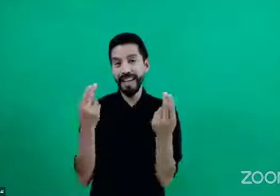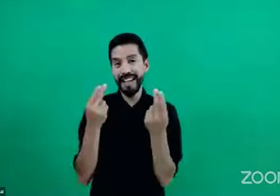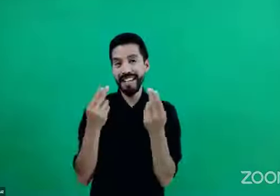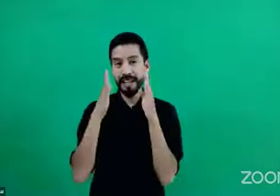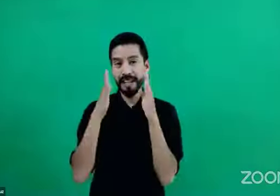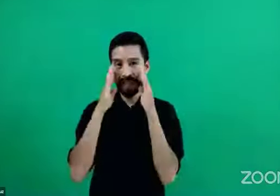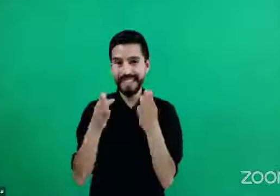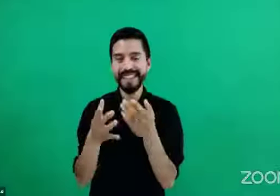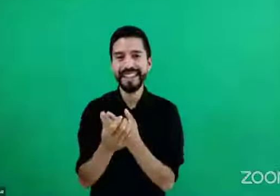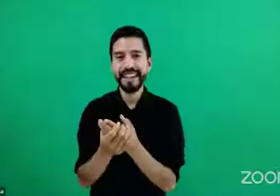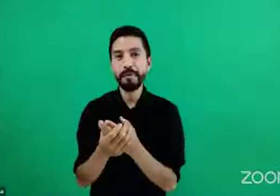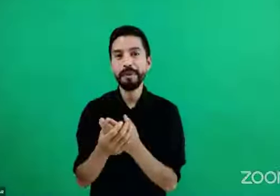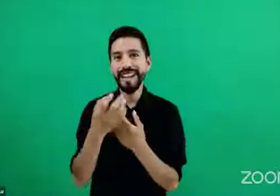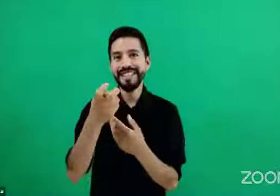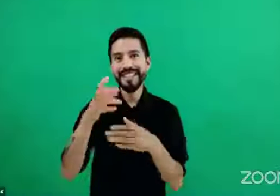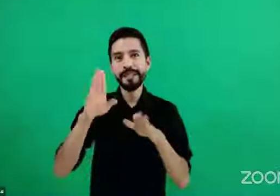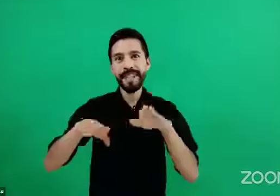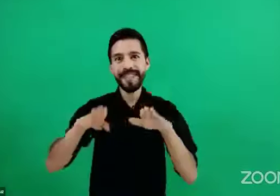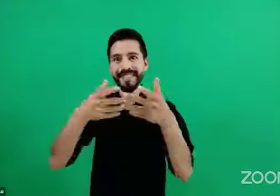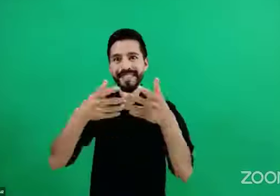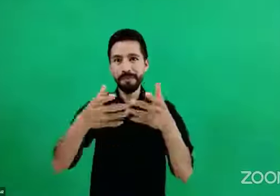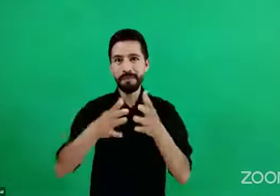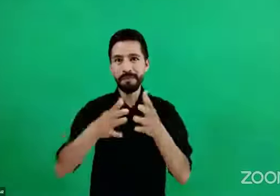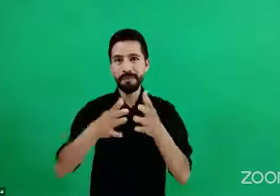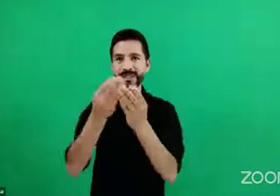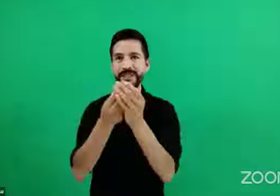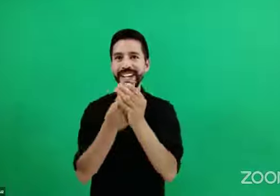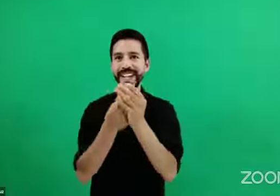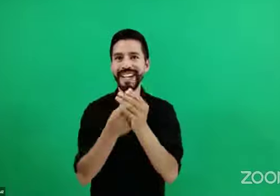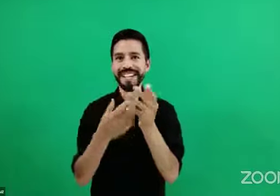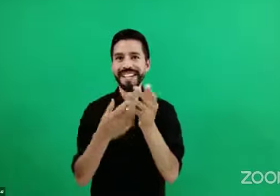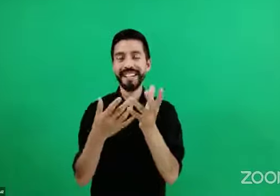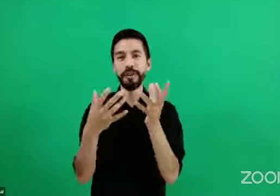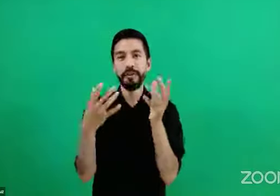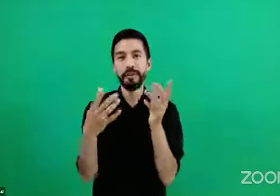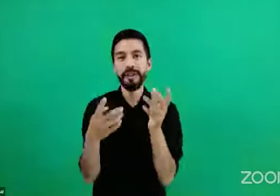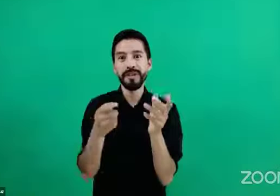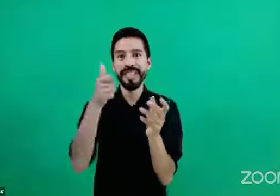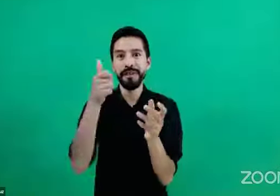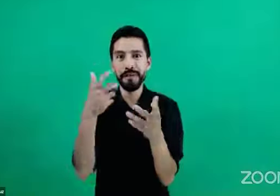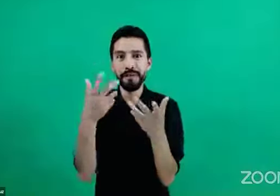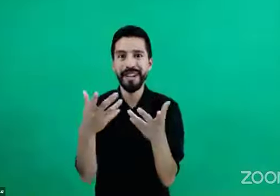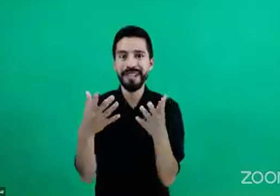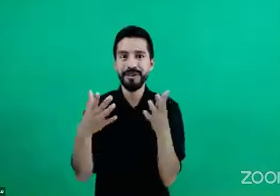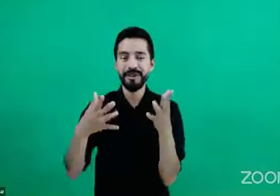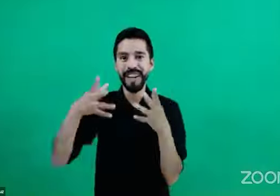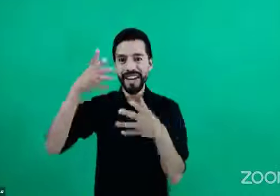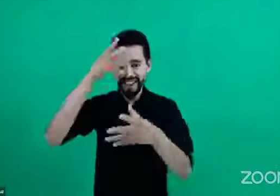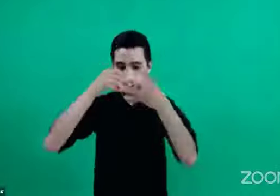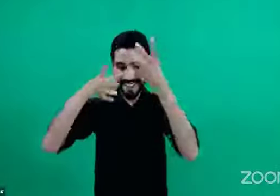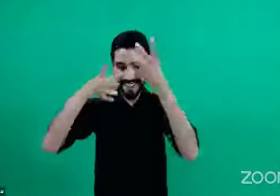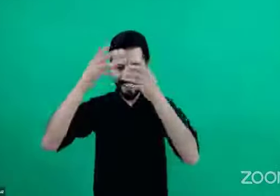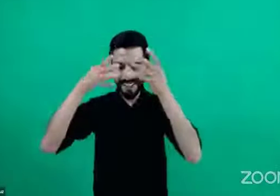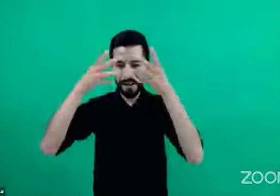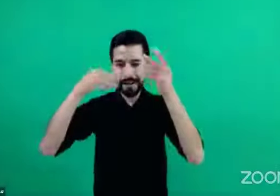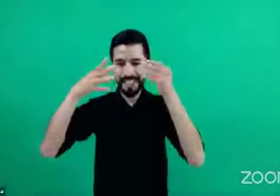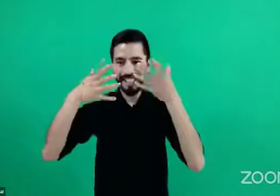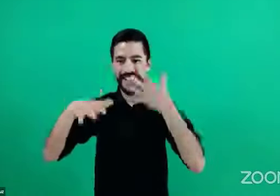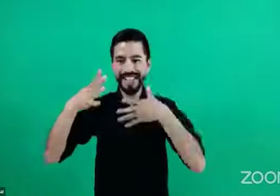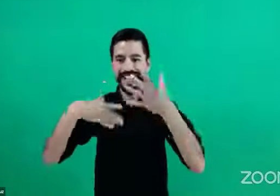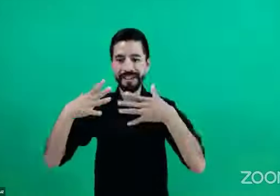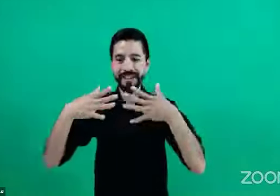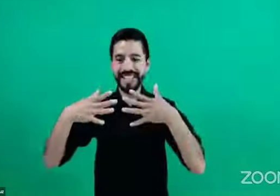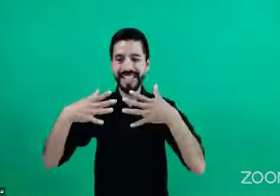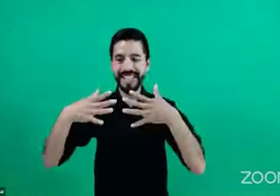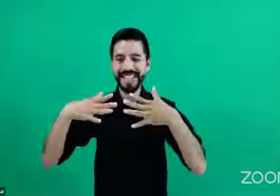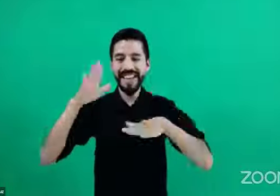yo tenga que estar presente. Porque a veces pasa eso, que vamos a una clase y como es nuestra primera vez o el aprendizaje